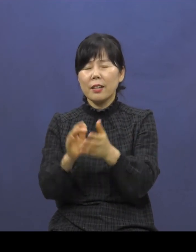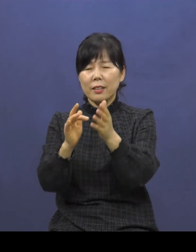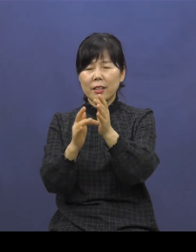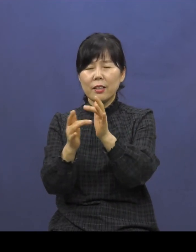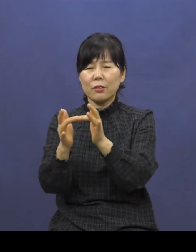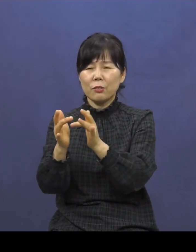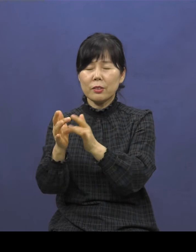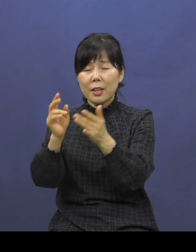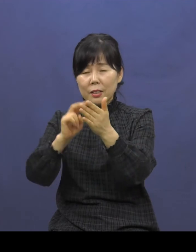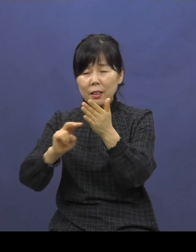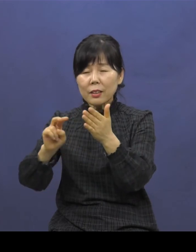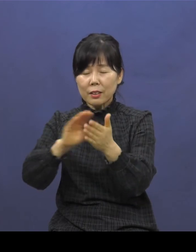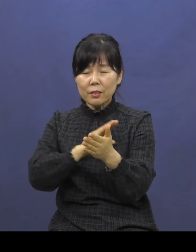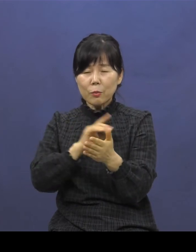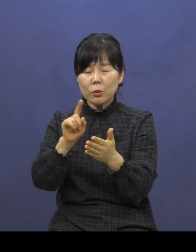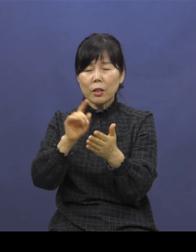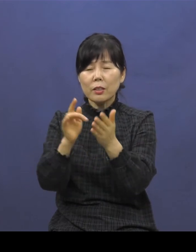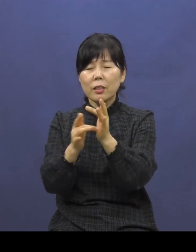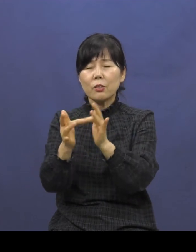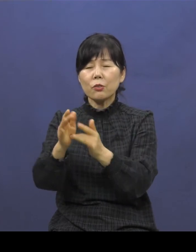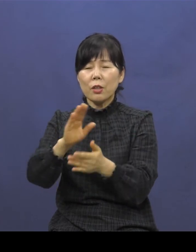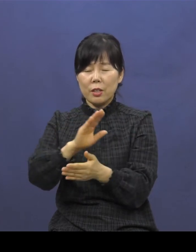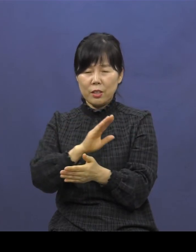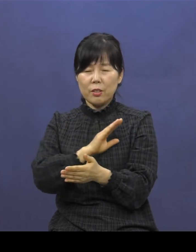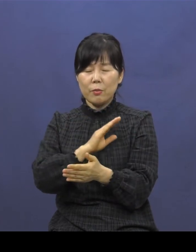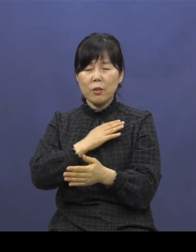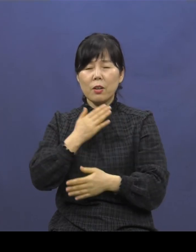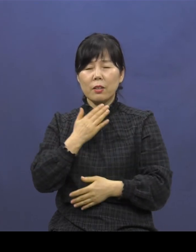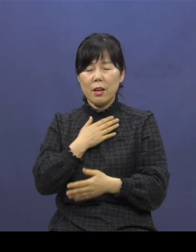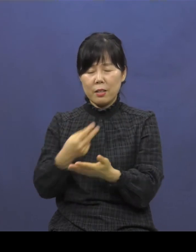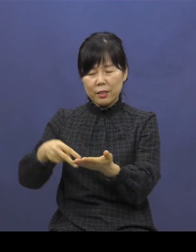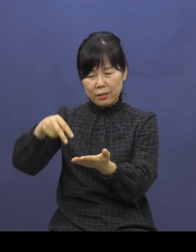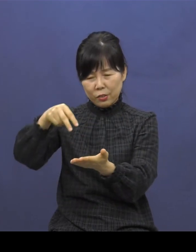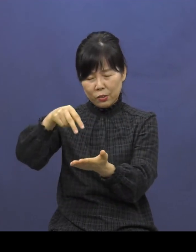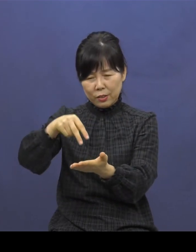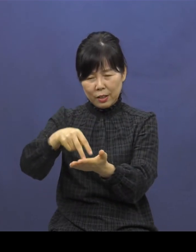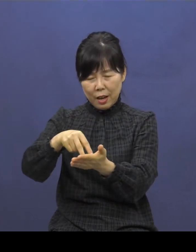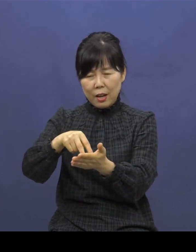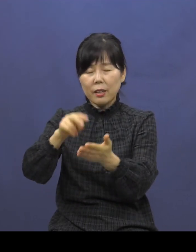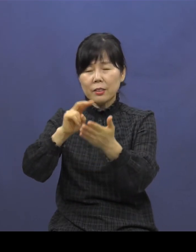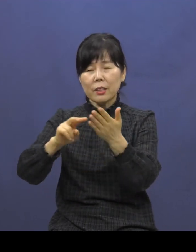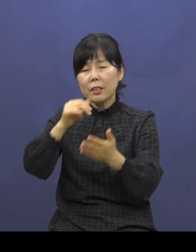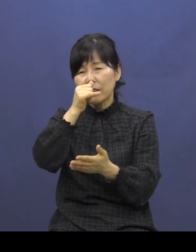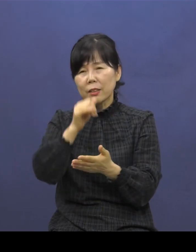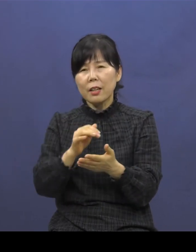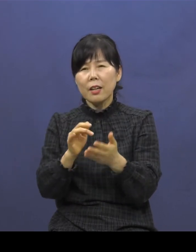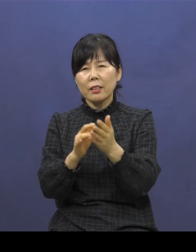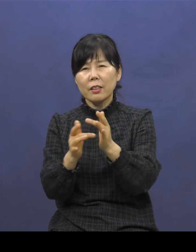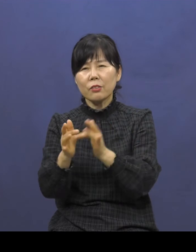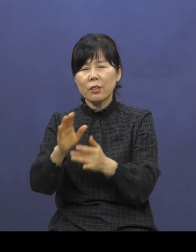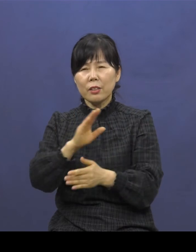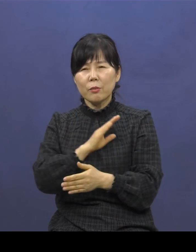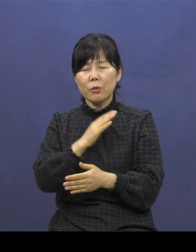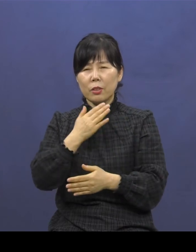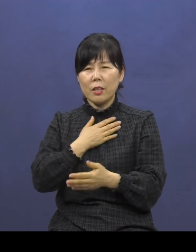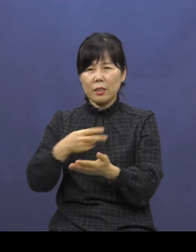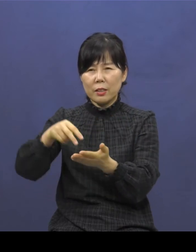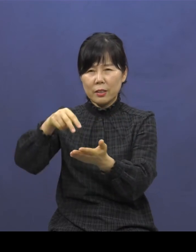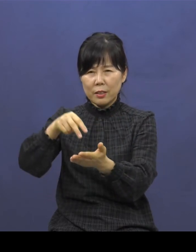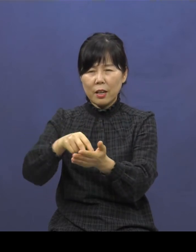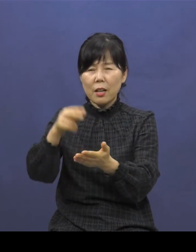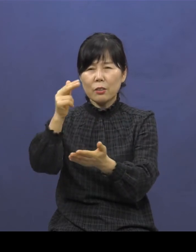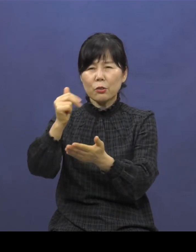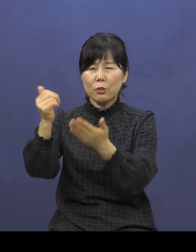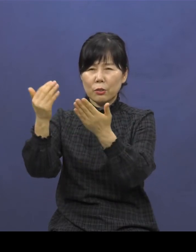그게 예수의 이름으로 나는 일어서리라 하는 찬양이었어요. 예수의 이름으로 나는 일어서리라. 예수의 이름으로